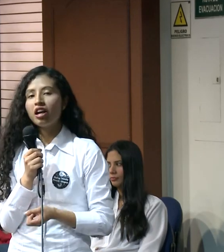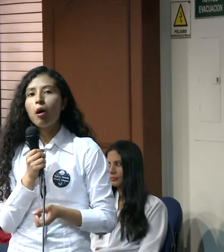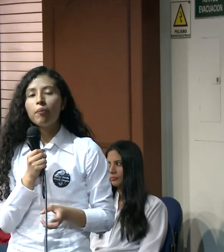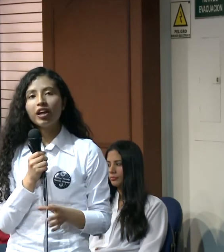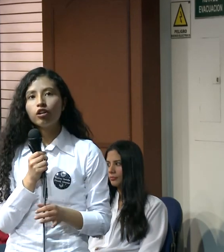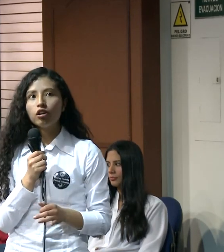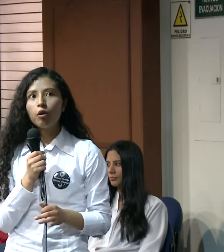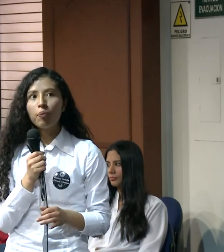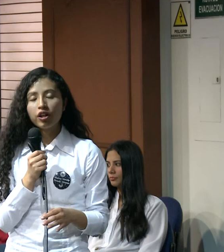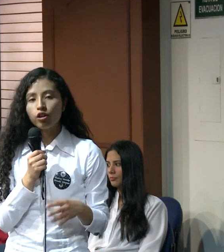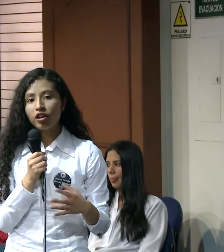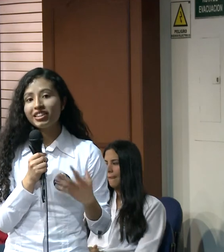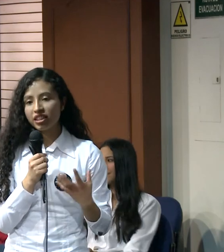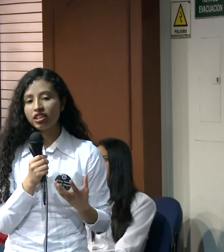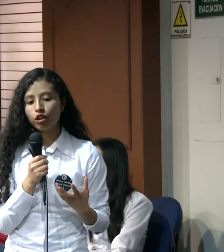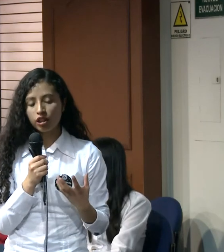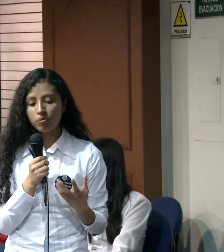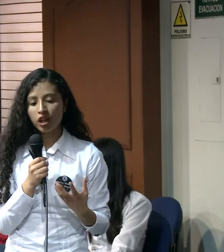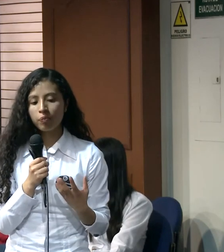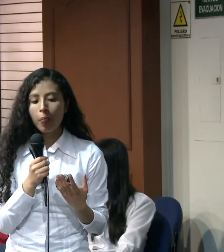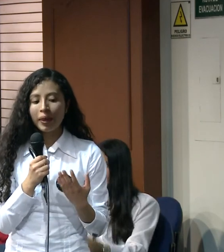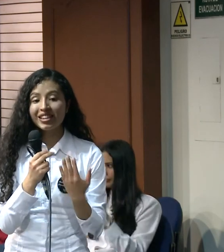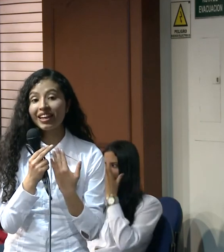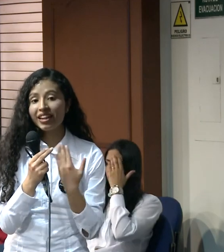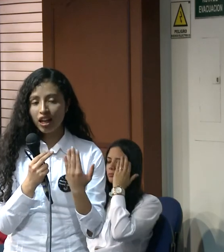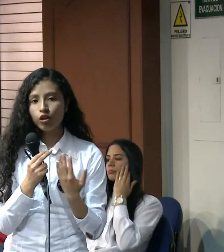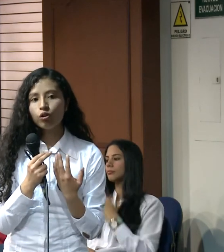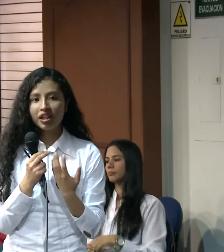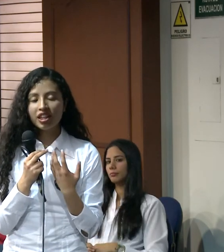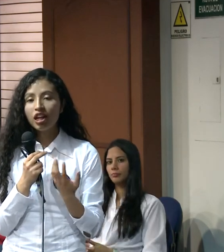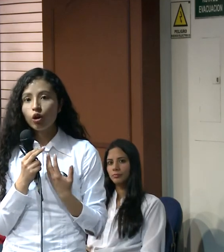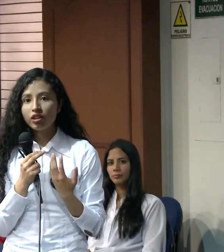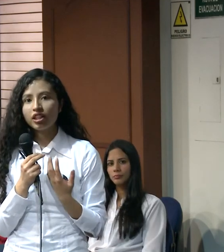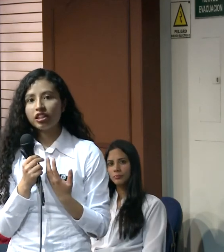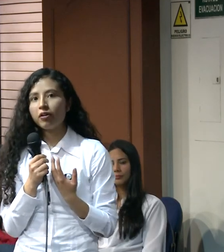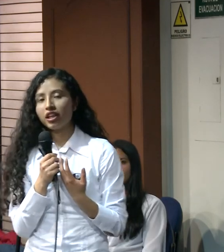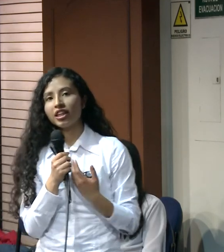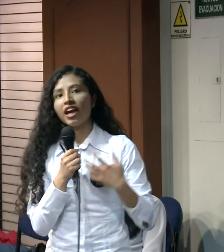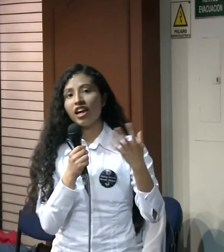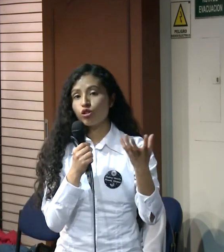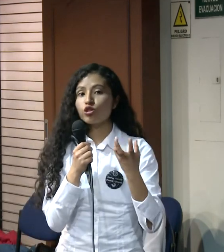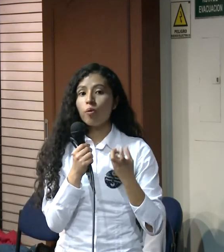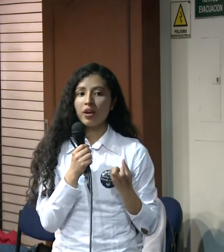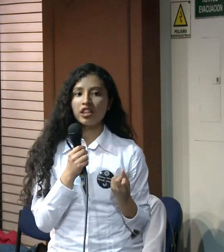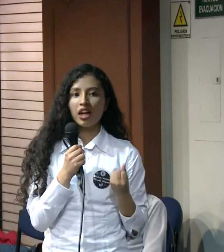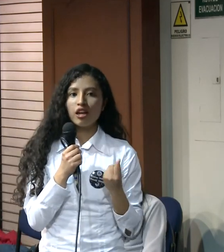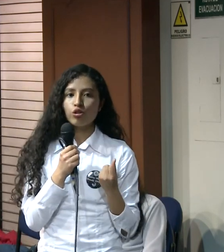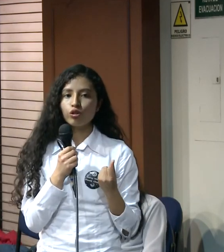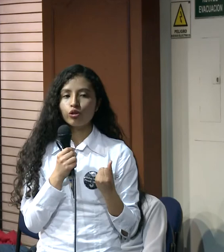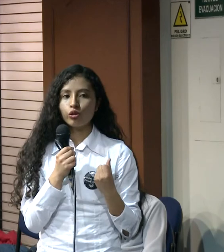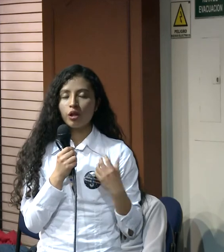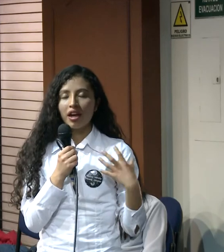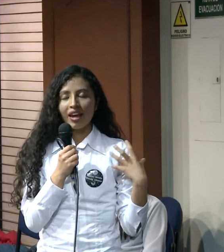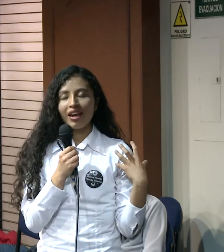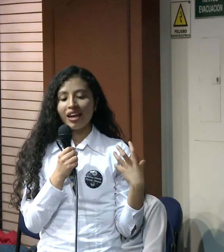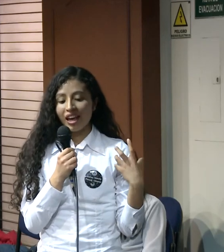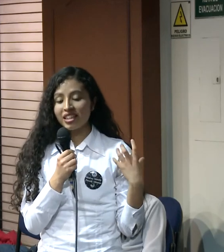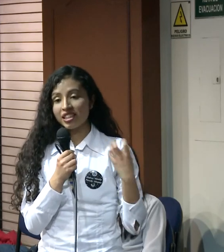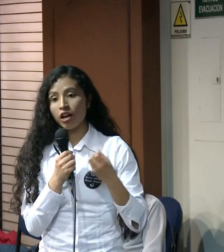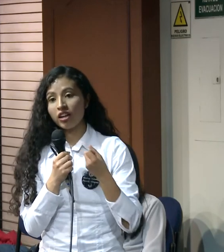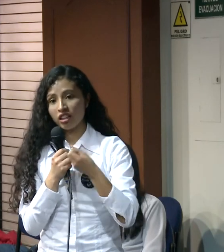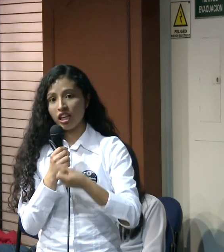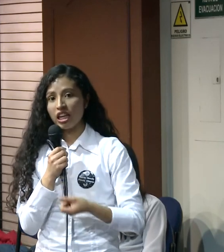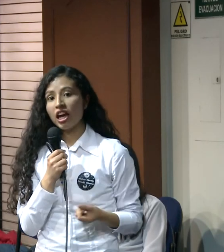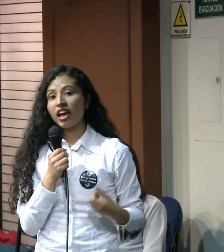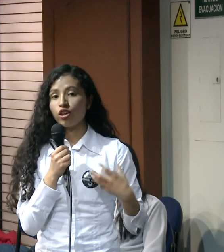rol, pero no, es necesario también ese diálogo entre saberes. Ellos nos compartían a nosotros